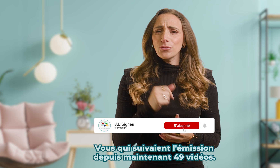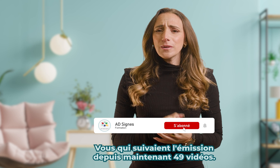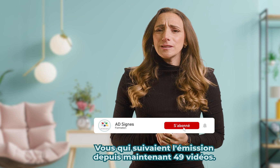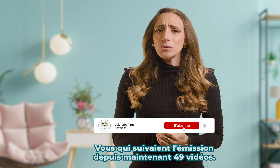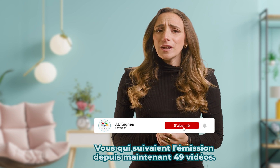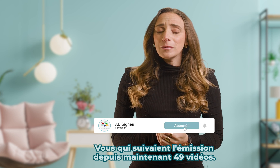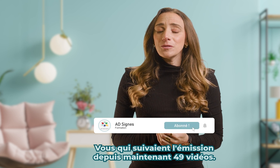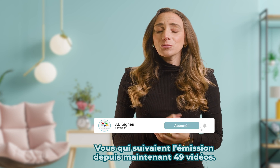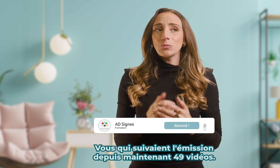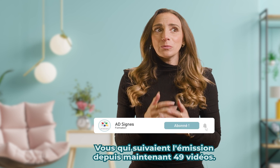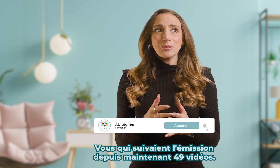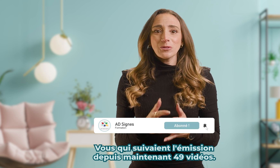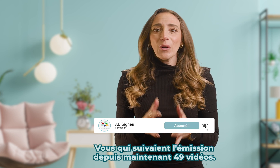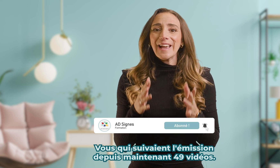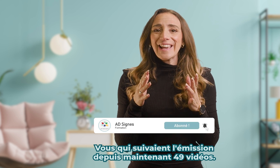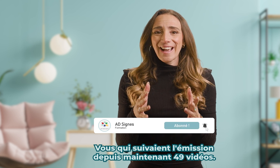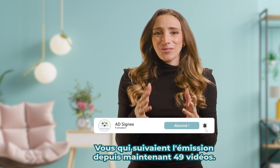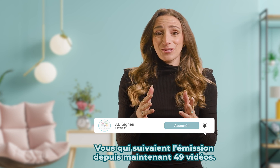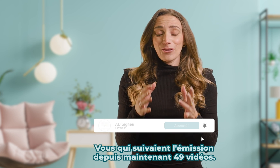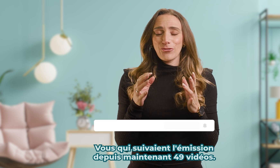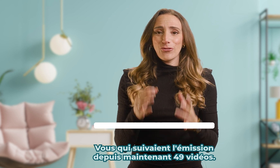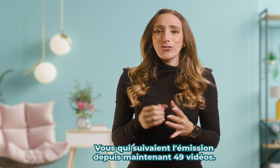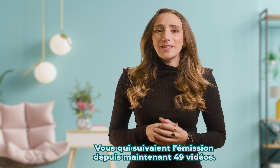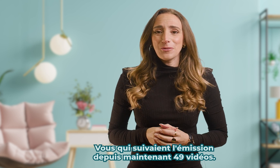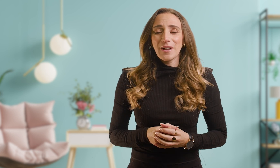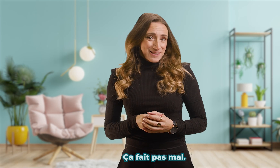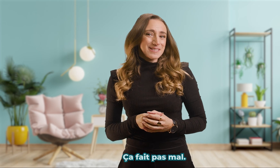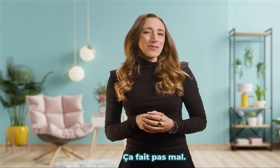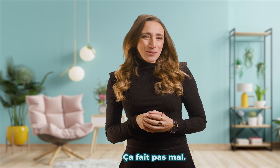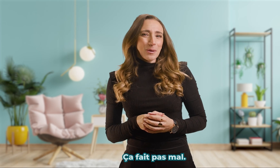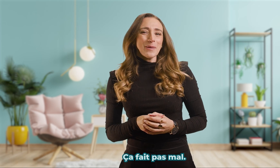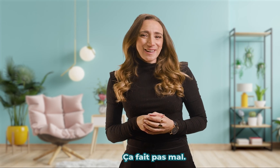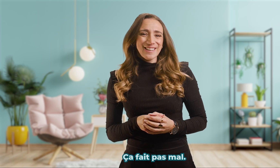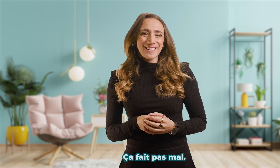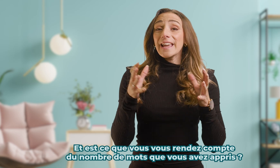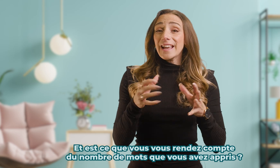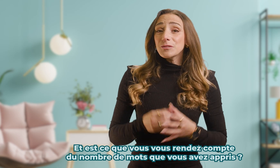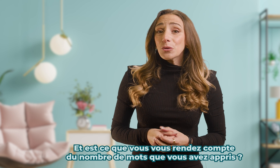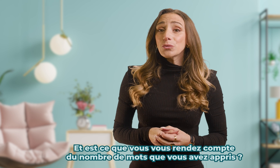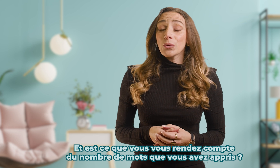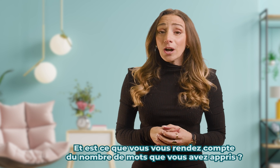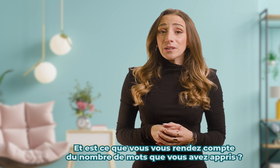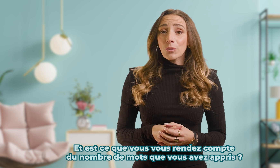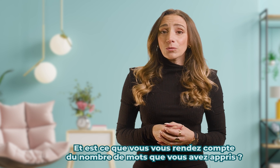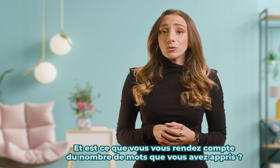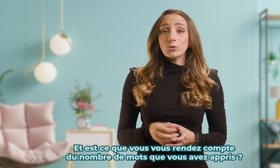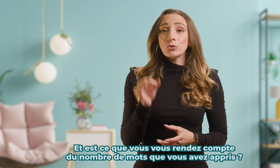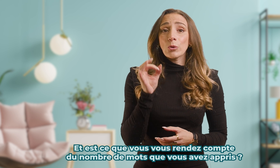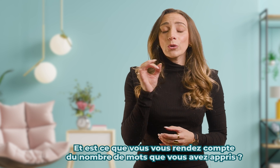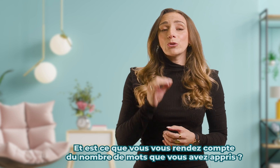qui suivez l'émission depuis maintenant 49 vidéos. Ça fait pas mal. Et est-ce que vous vous rendez compte du nombre de mots